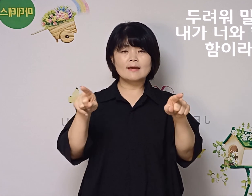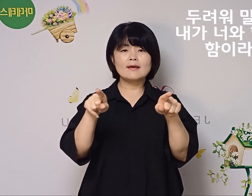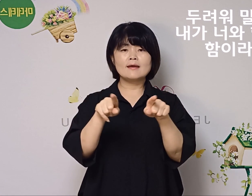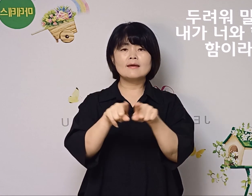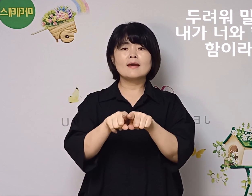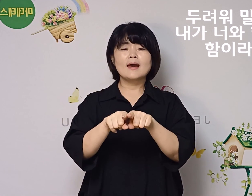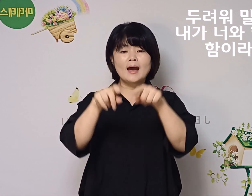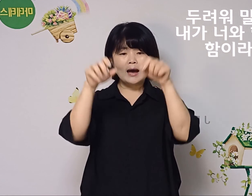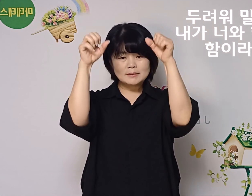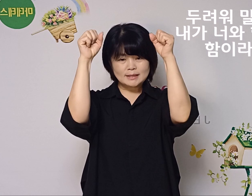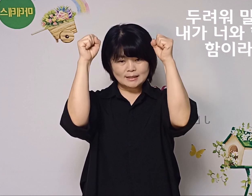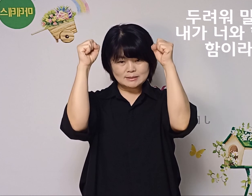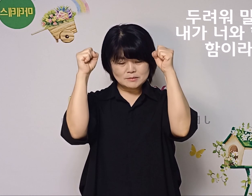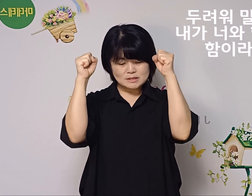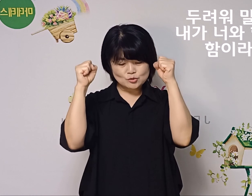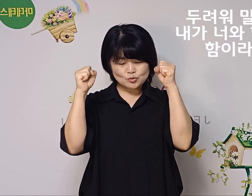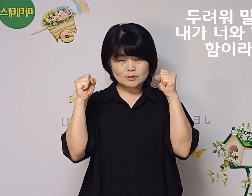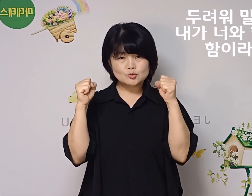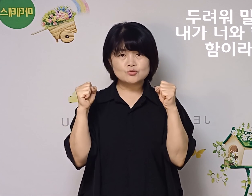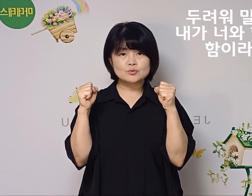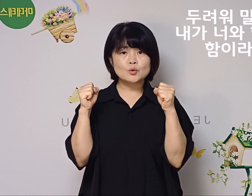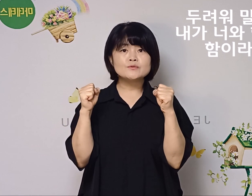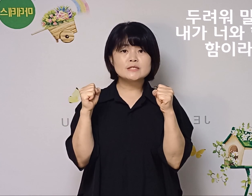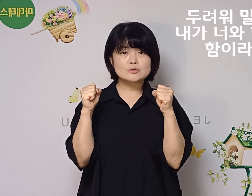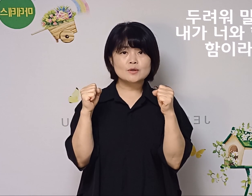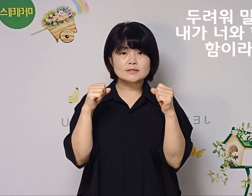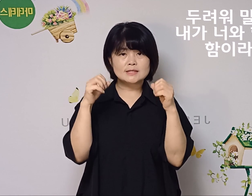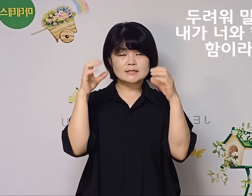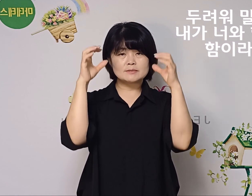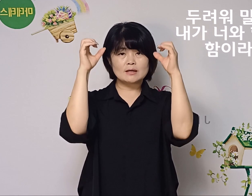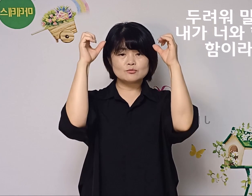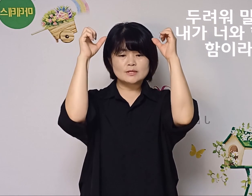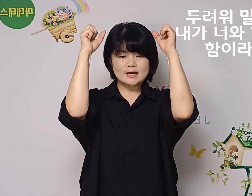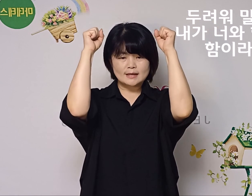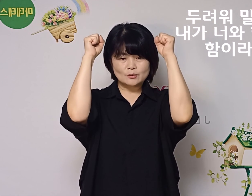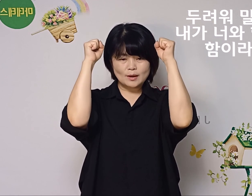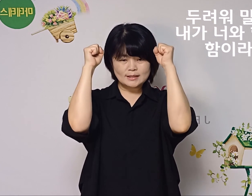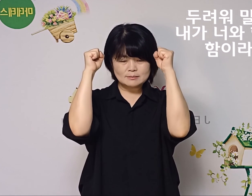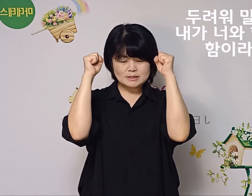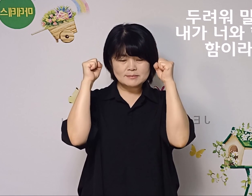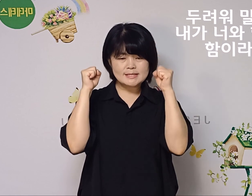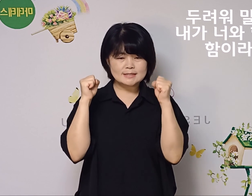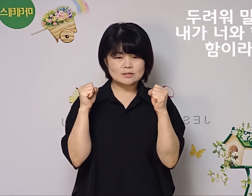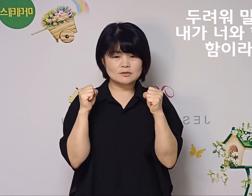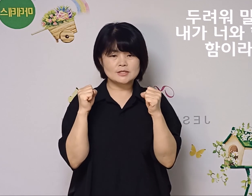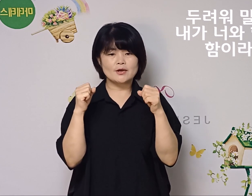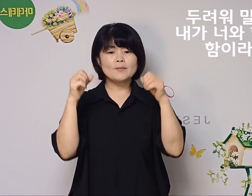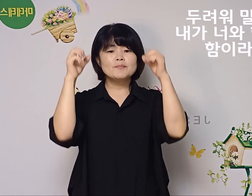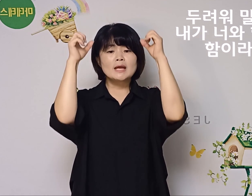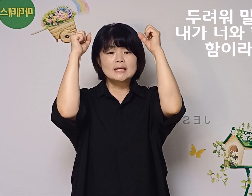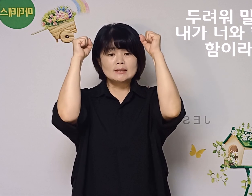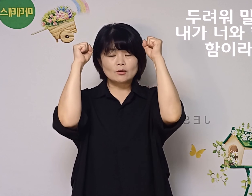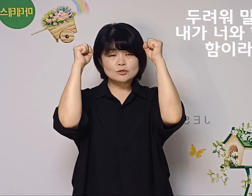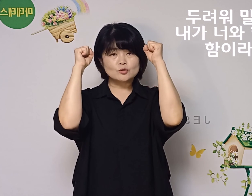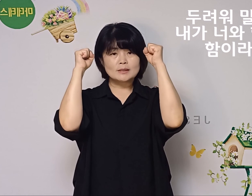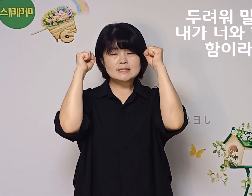함께 함이라. 임재수화, 존재수화를 넣겠습니다. 위에서 아래로 하나님이 임재하시는 것처럼 여기서도